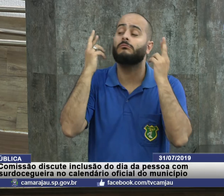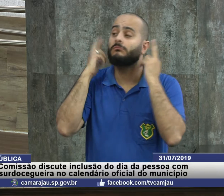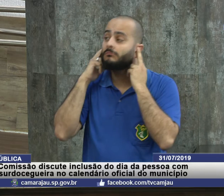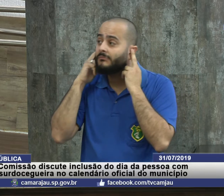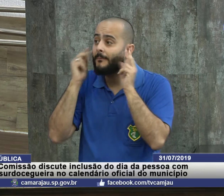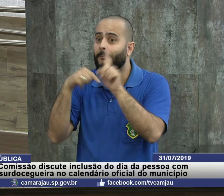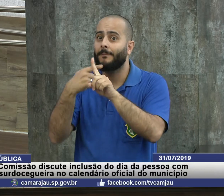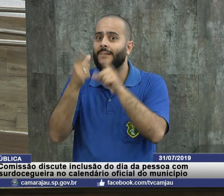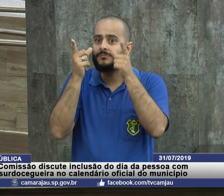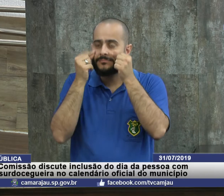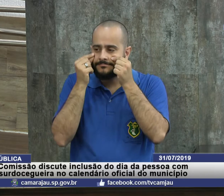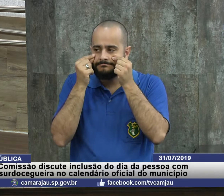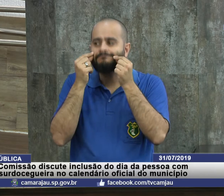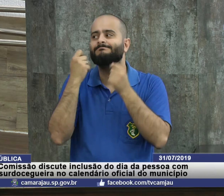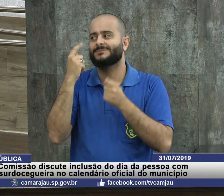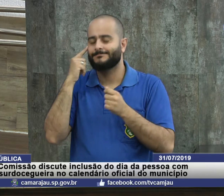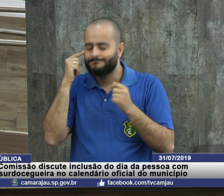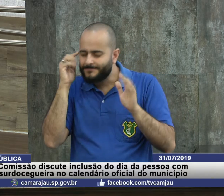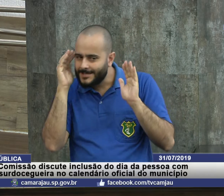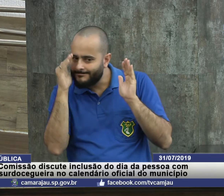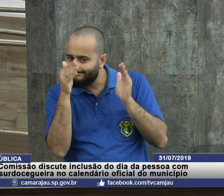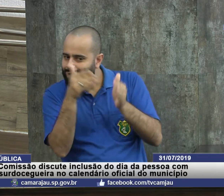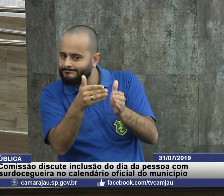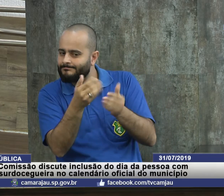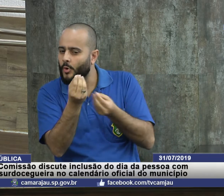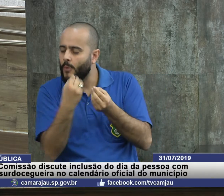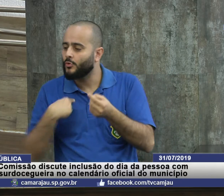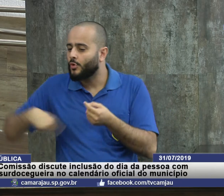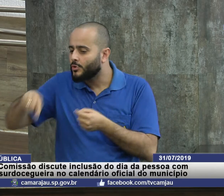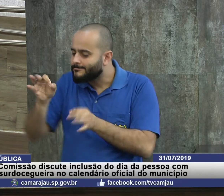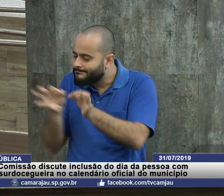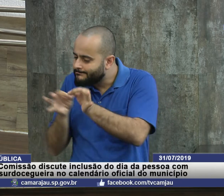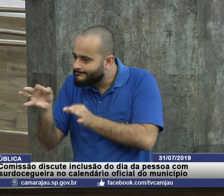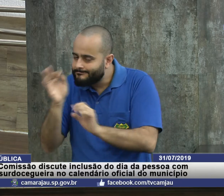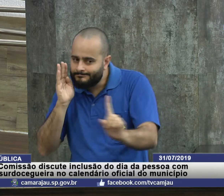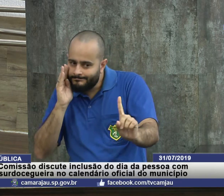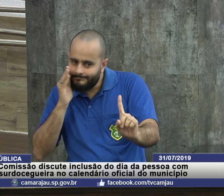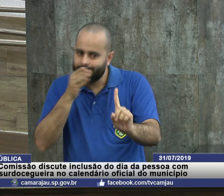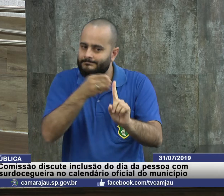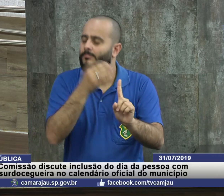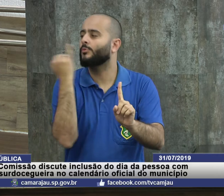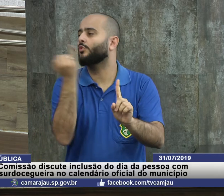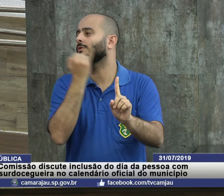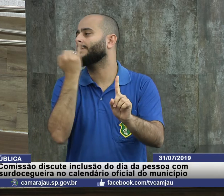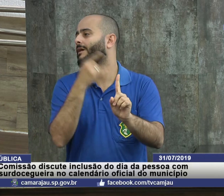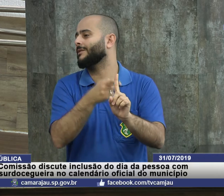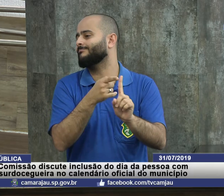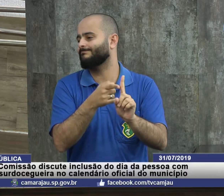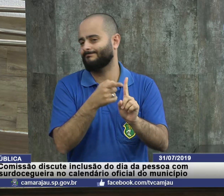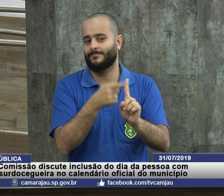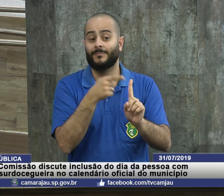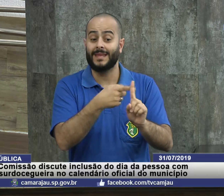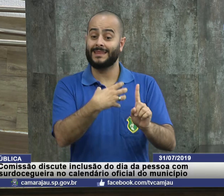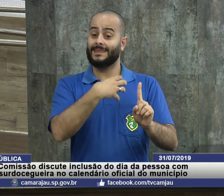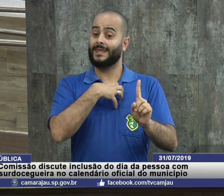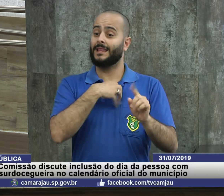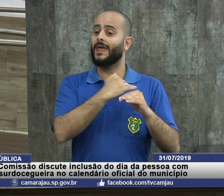muitas vezes, ela não tem noção do espaço em que ela está. Ela não sabe se esse espaço oferece algum tipo de risco ou não. Então,